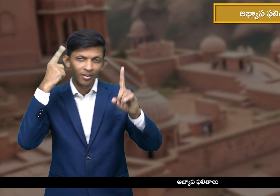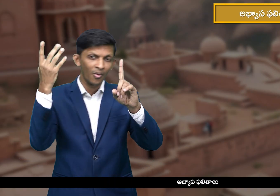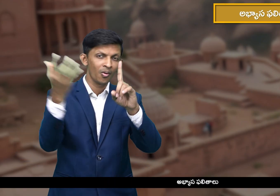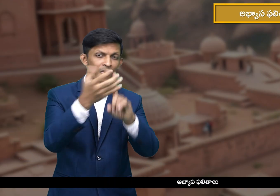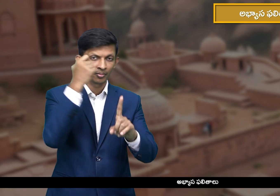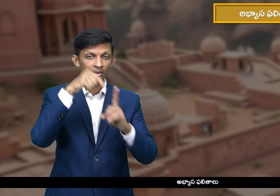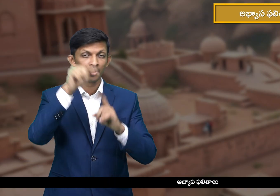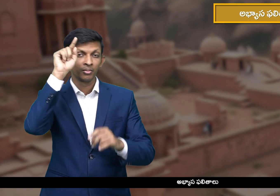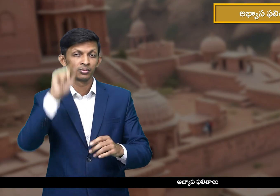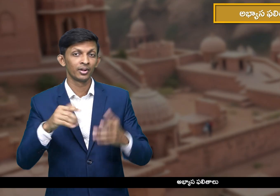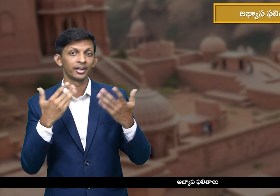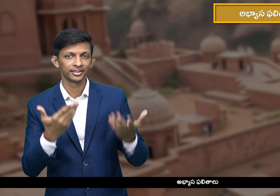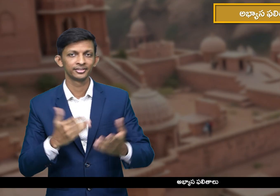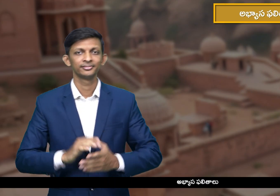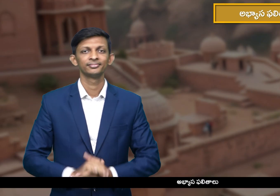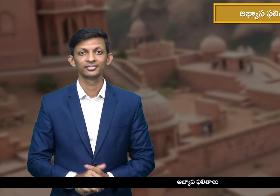అభ్యాస ఫలితాలు.